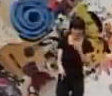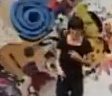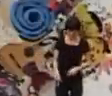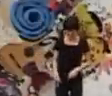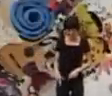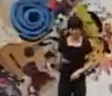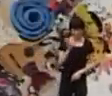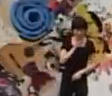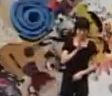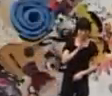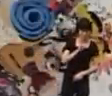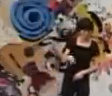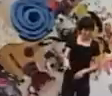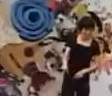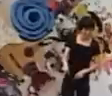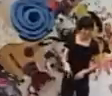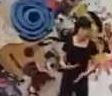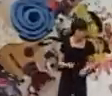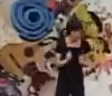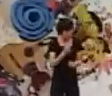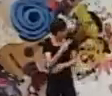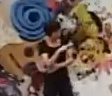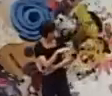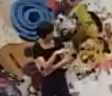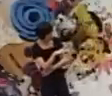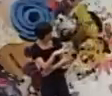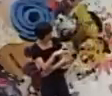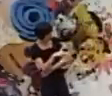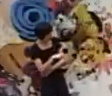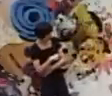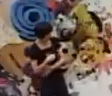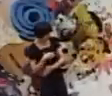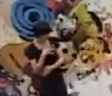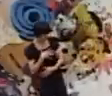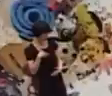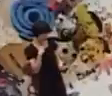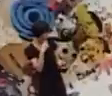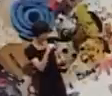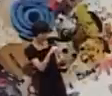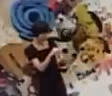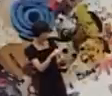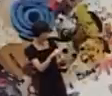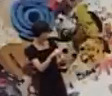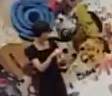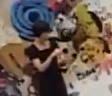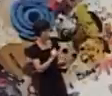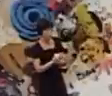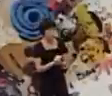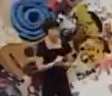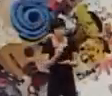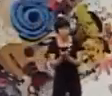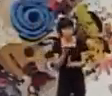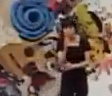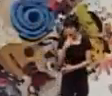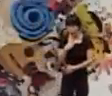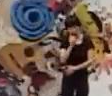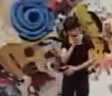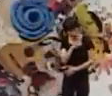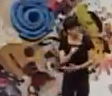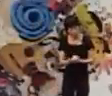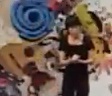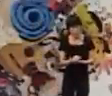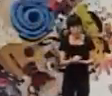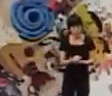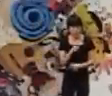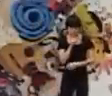抵死啊！有啲朋友就，好慘啊！唔同嘅反應都有。不